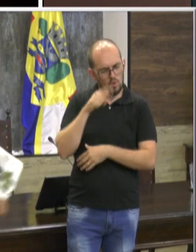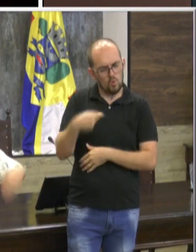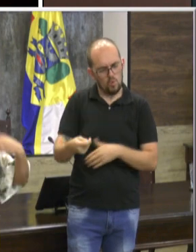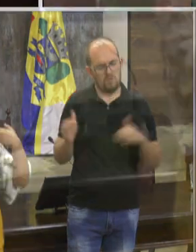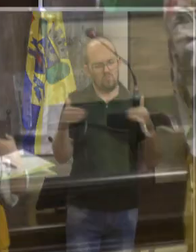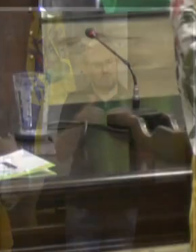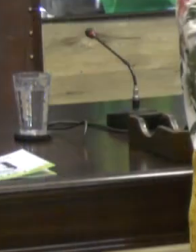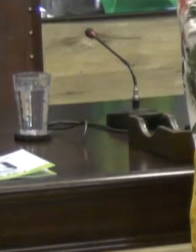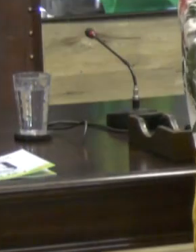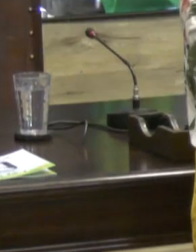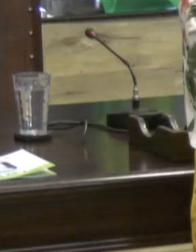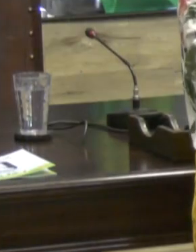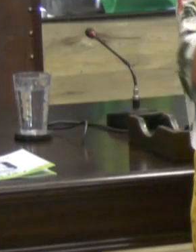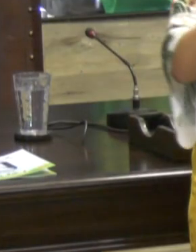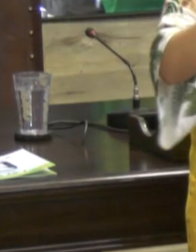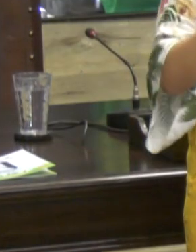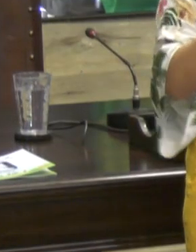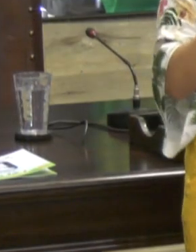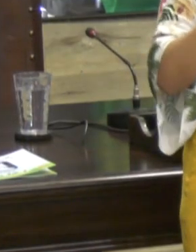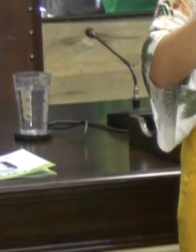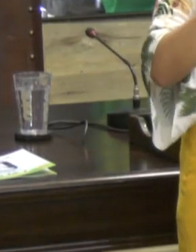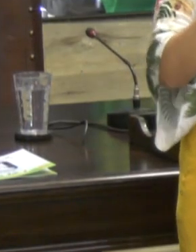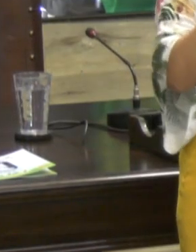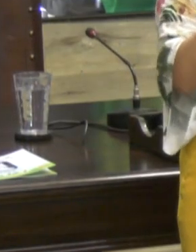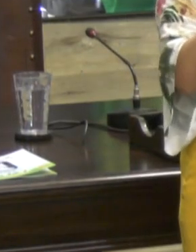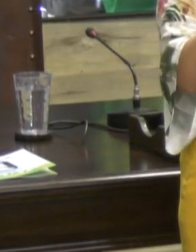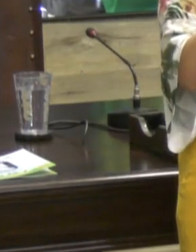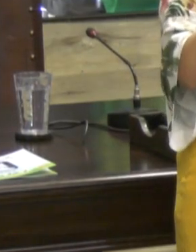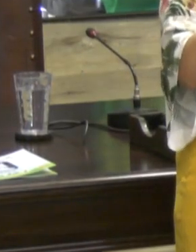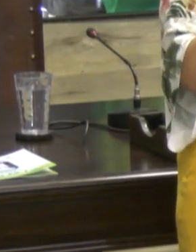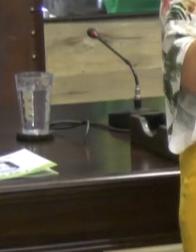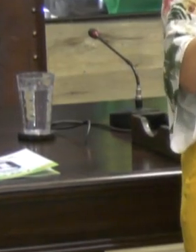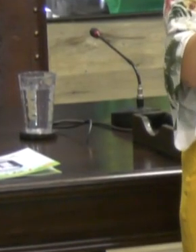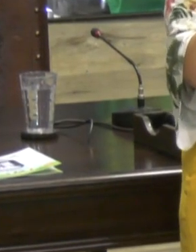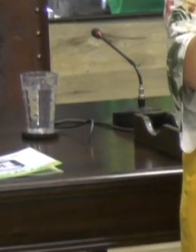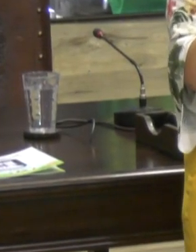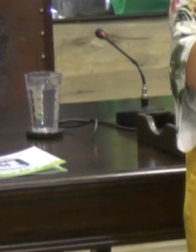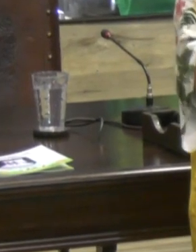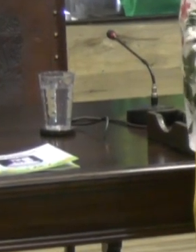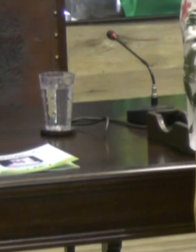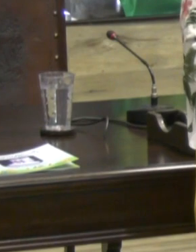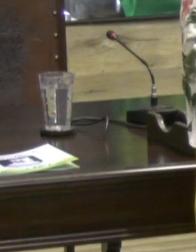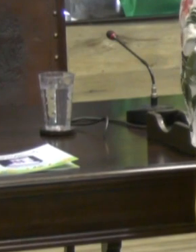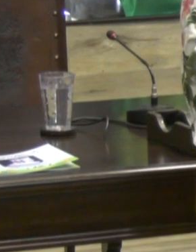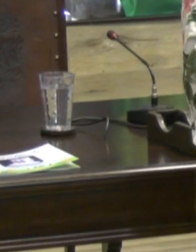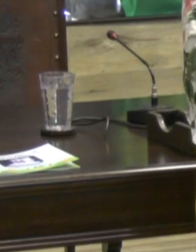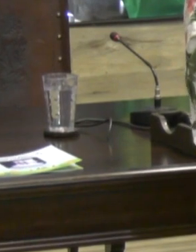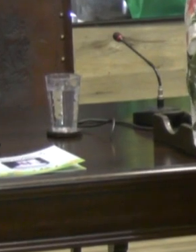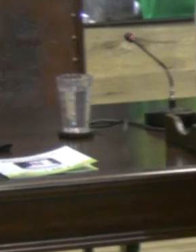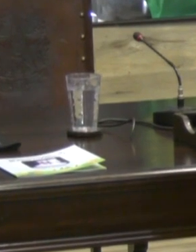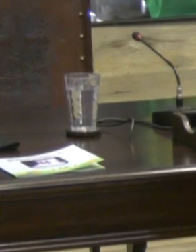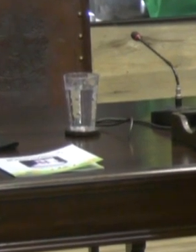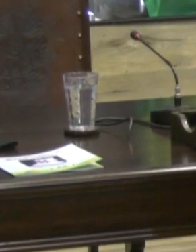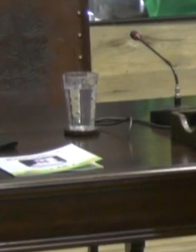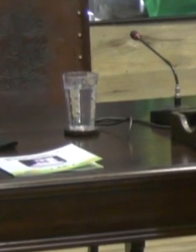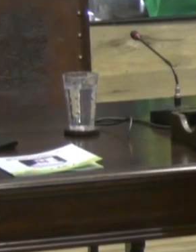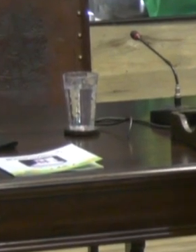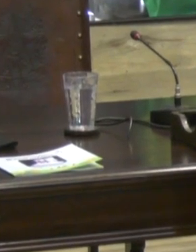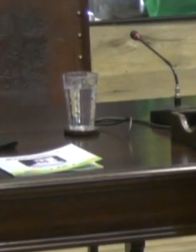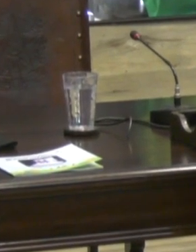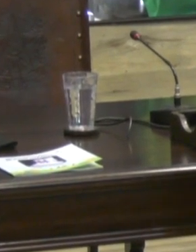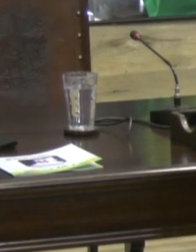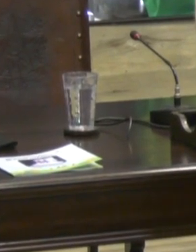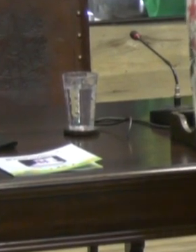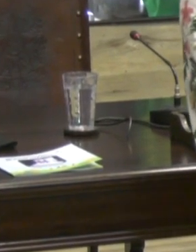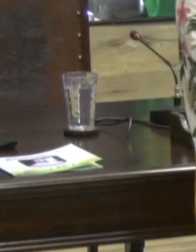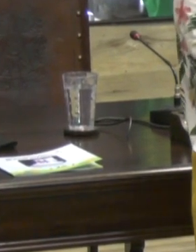Mas eu não sabia que a surdo-cegueira traz a estereotipia para os alunos, para as crianças ou para a pessoa que ainda não tem essa noção corpórea,